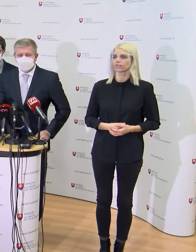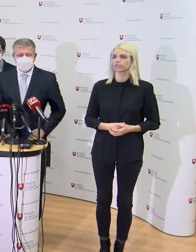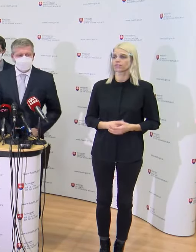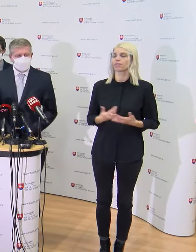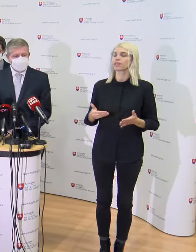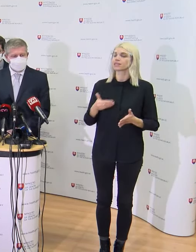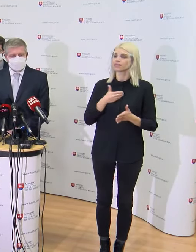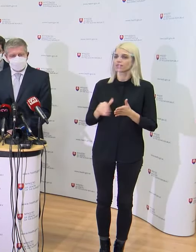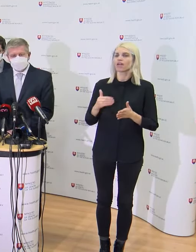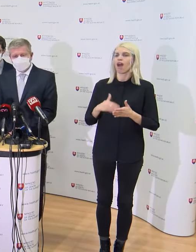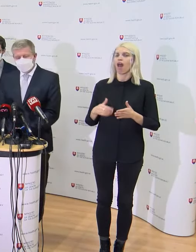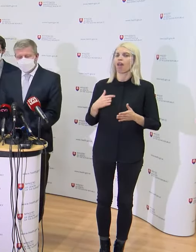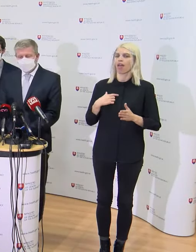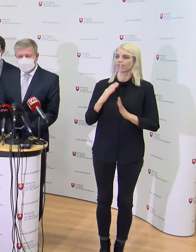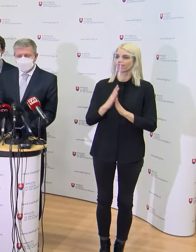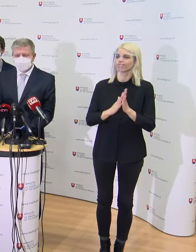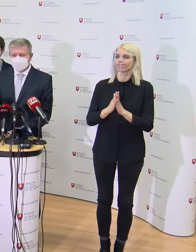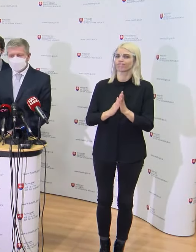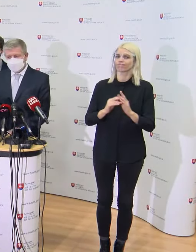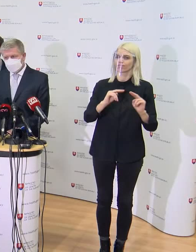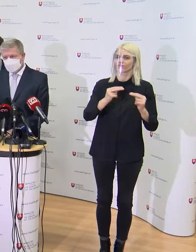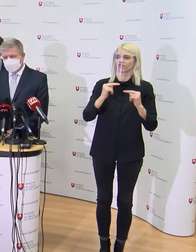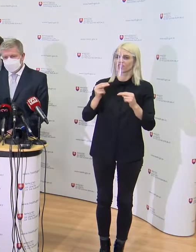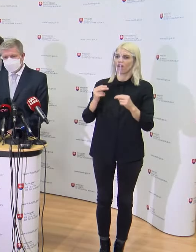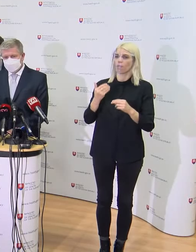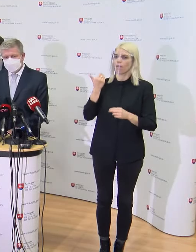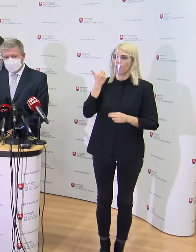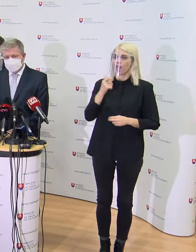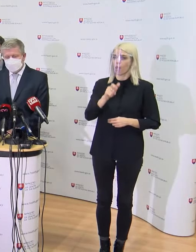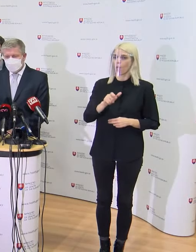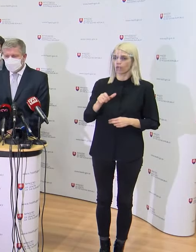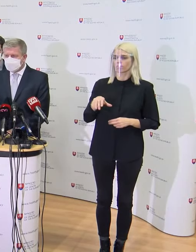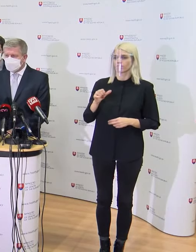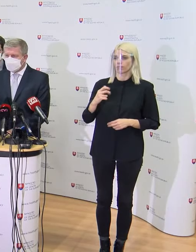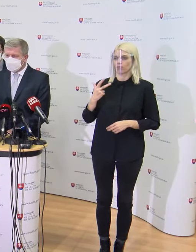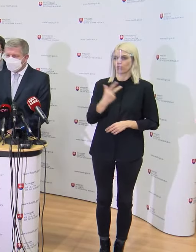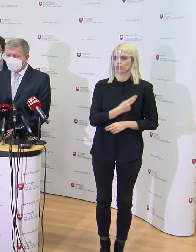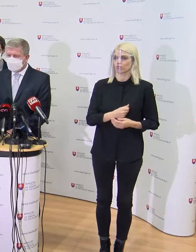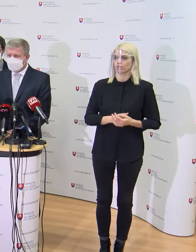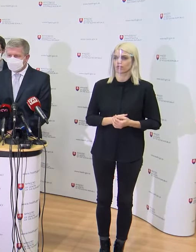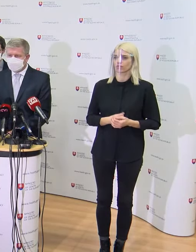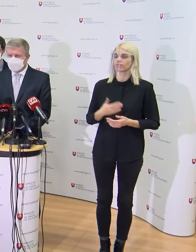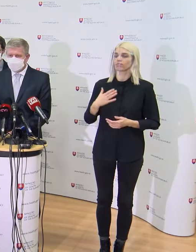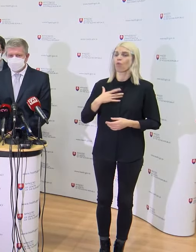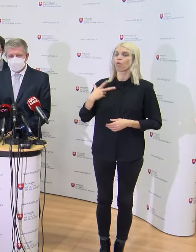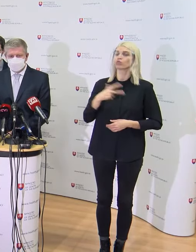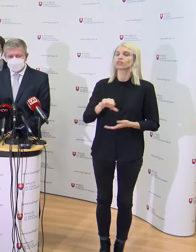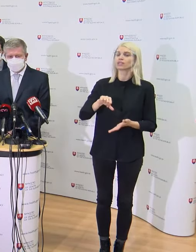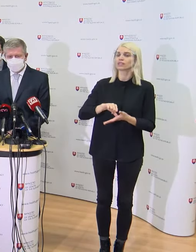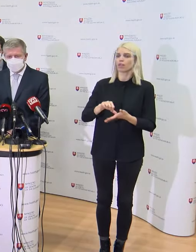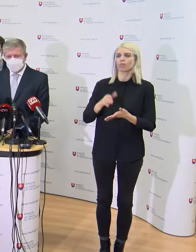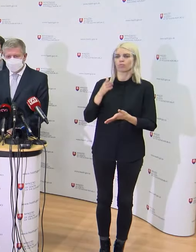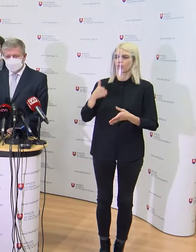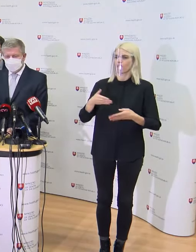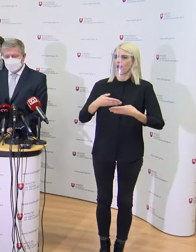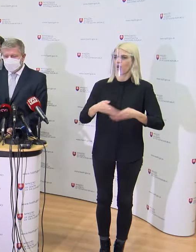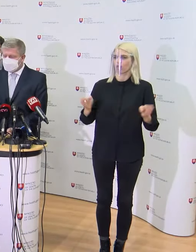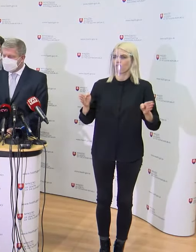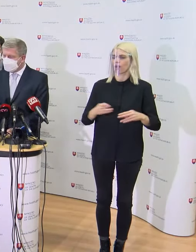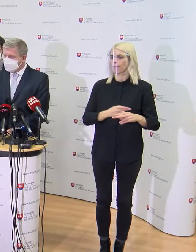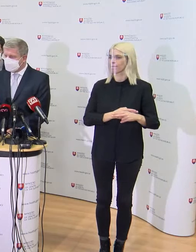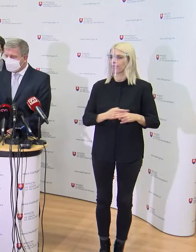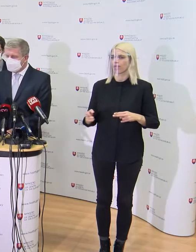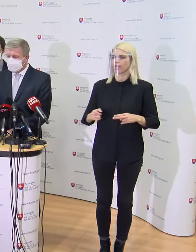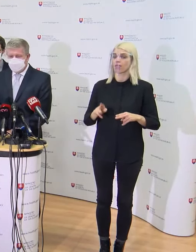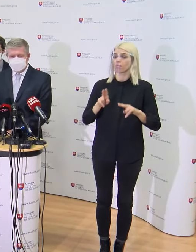naďalej vyzývame občanov, aby sa očkovali. Kapacity našich očkovacích centier budú plne otvorené,